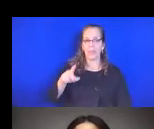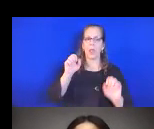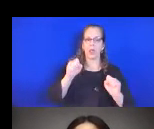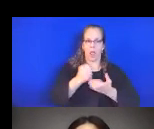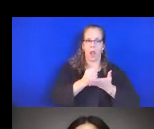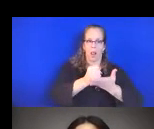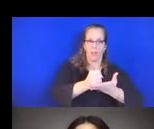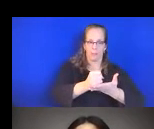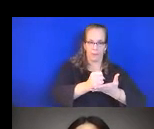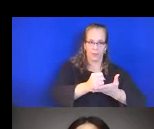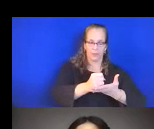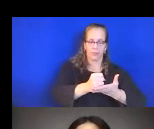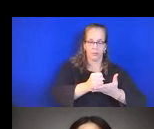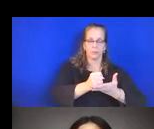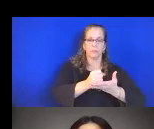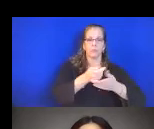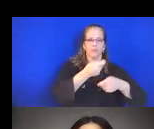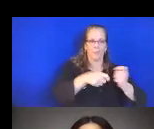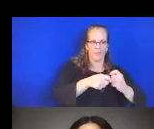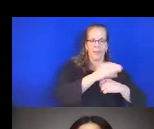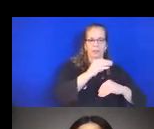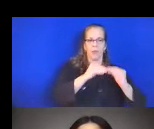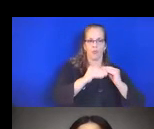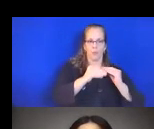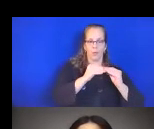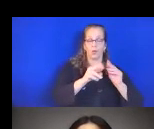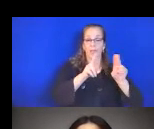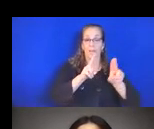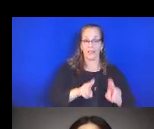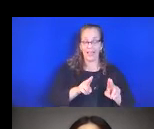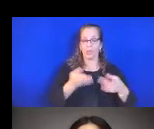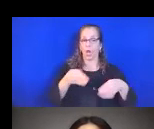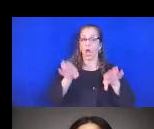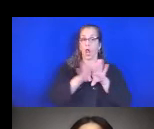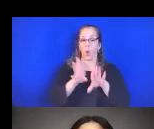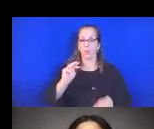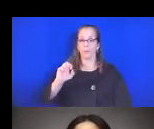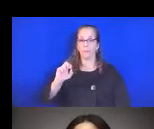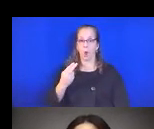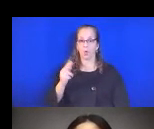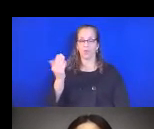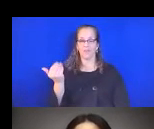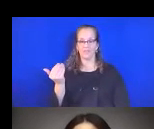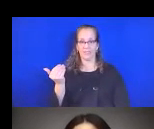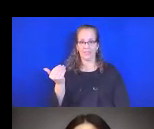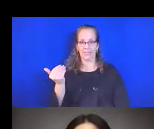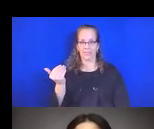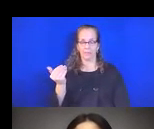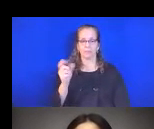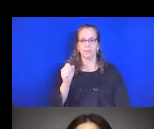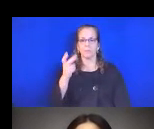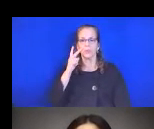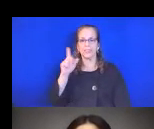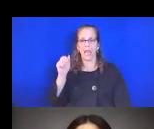度，十点到六点晚间，如果户外温度是40度以下，屋内